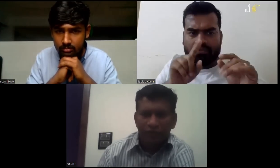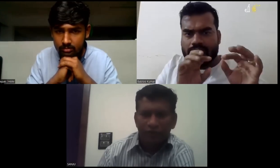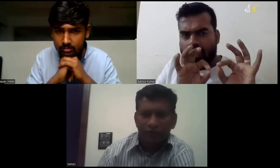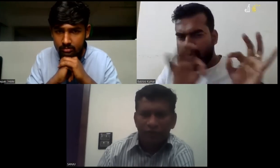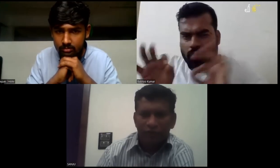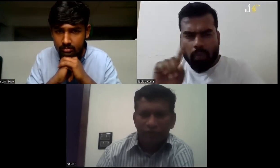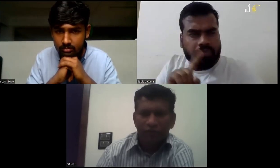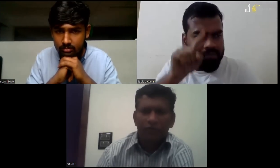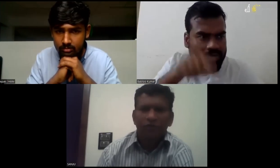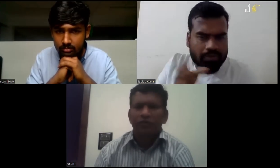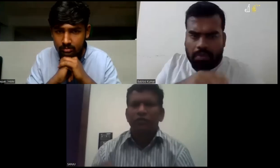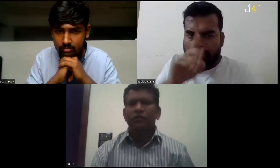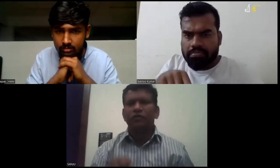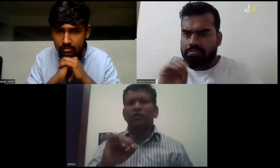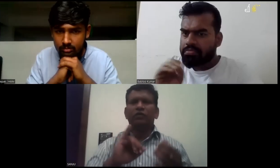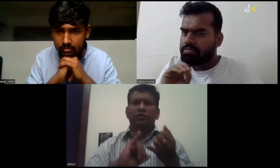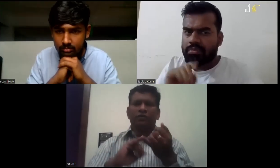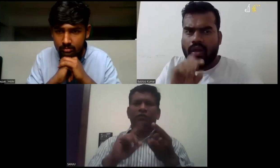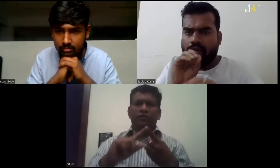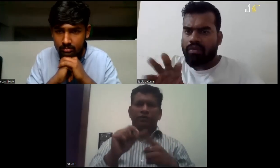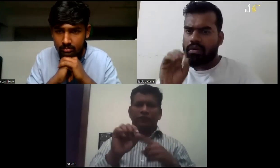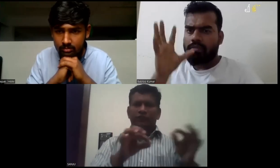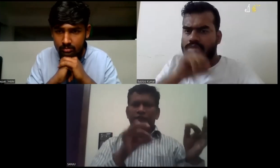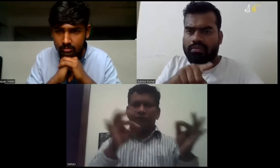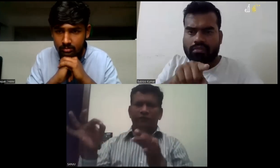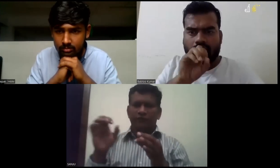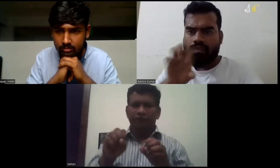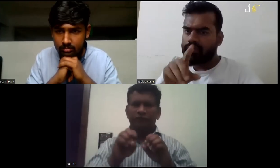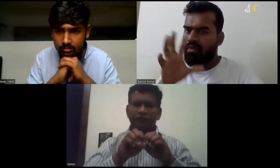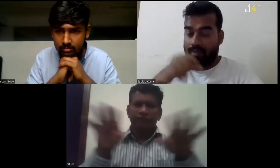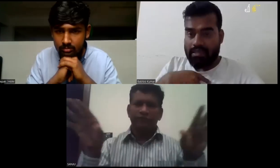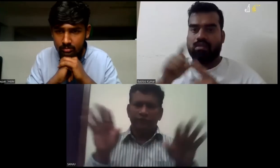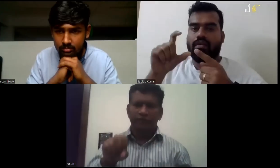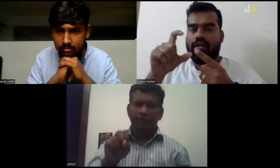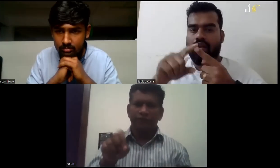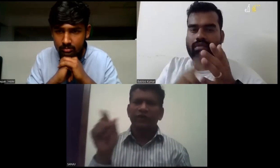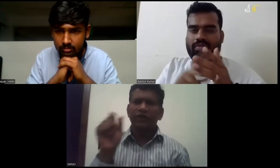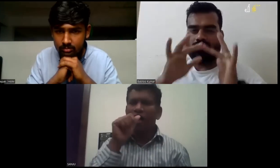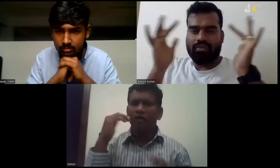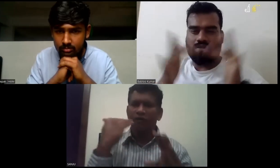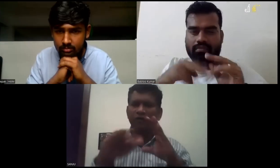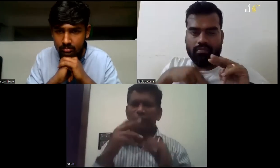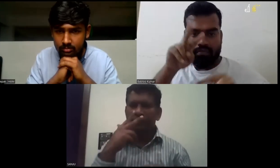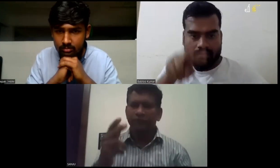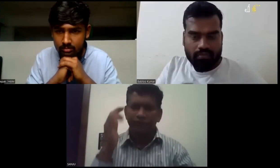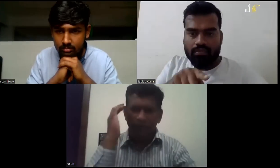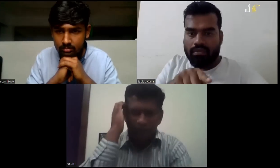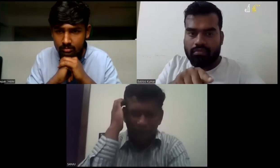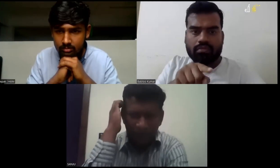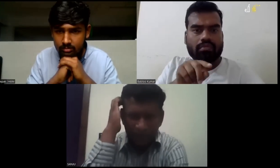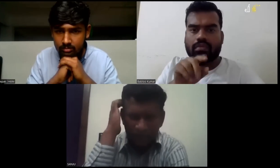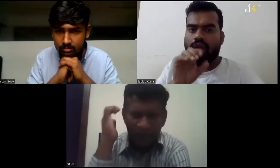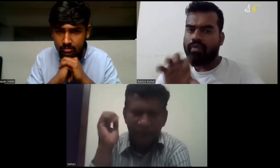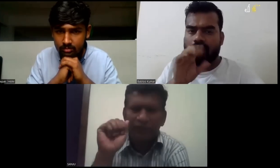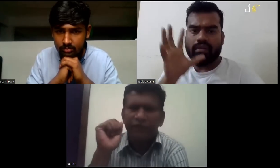నేను అదే అన్నా ఒకవేళ కనీసం రేపిస్తానన్నా ఇవాళ డేట్ పెట్టి తీసుకోవాలి అడుగు చేస్తే సరిపోయింది కొన్ని ఒకవేళ రేపు